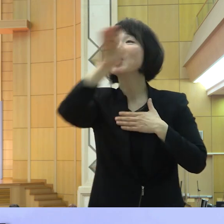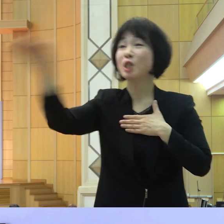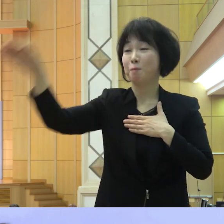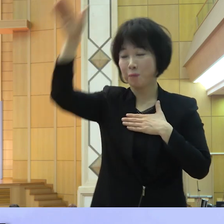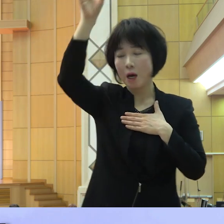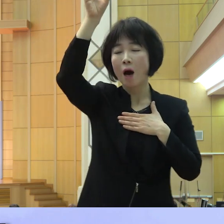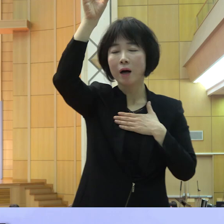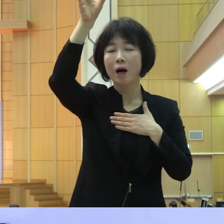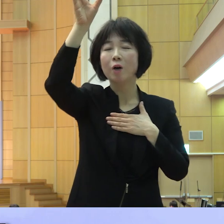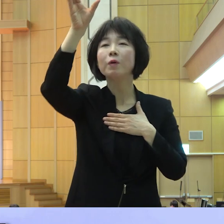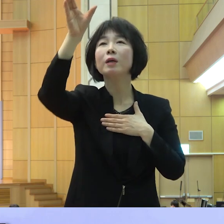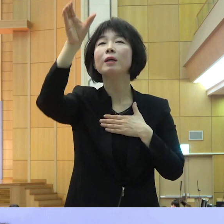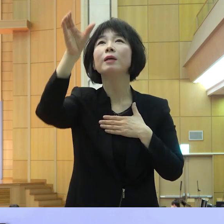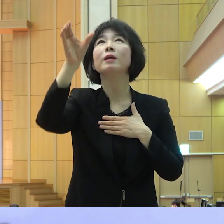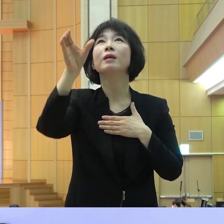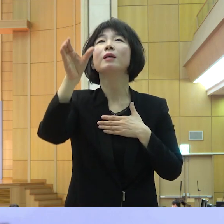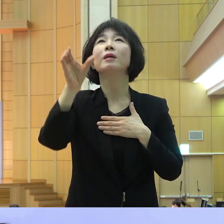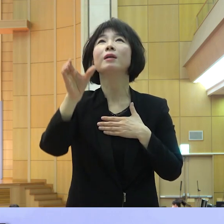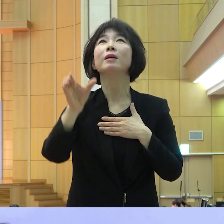영생하네, 십자가